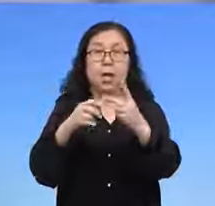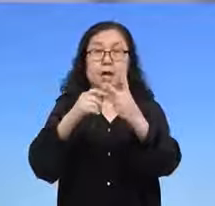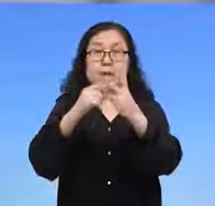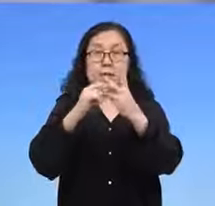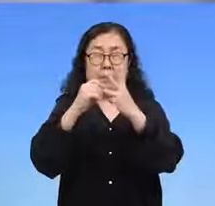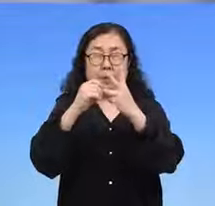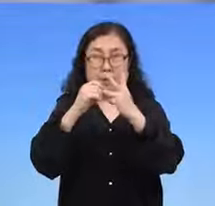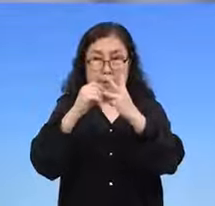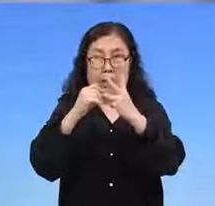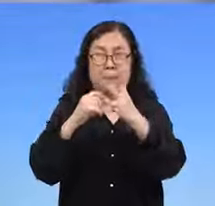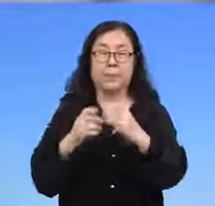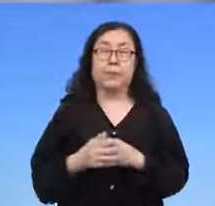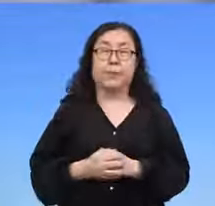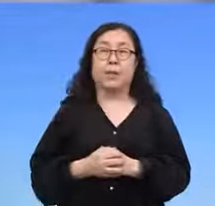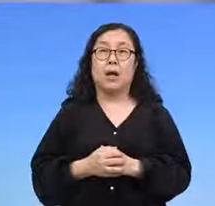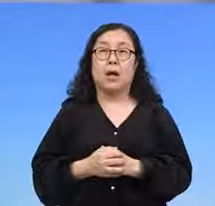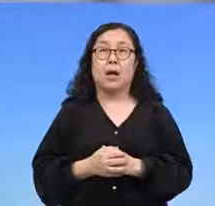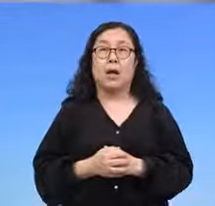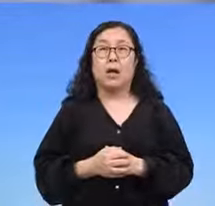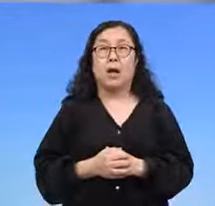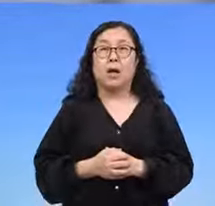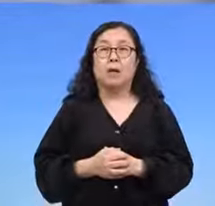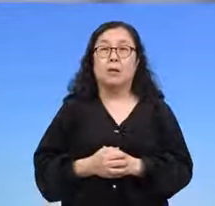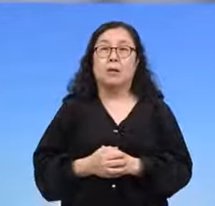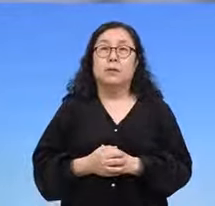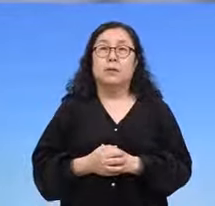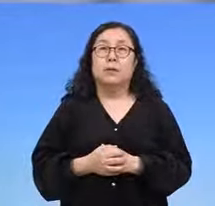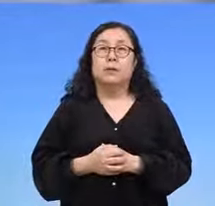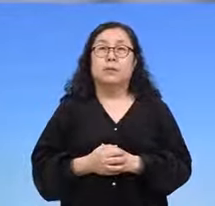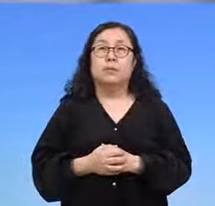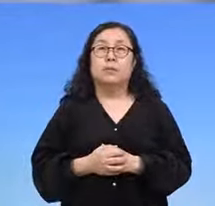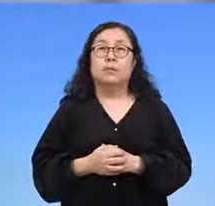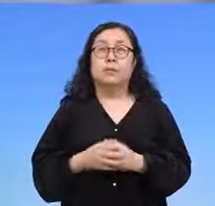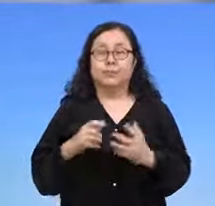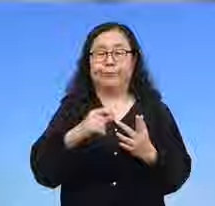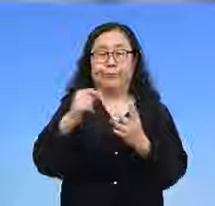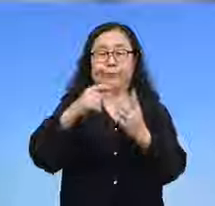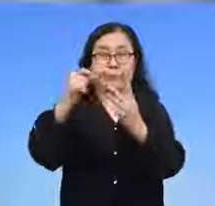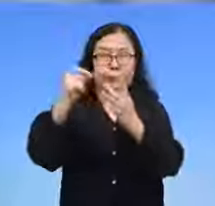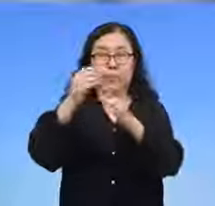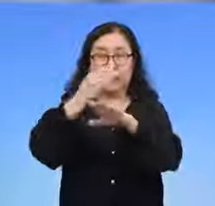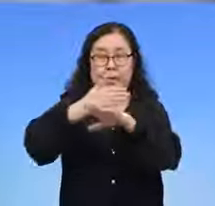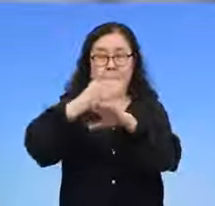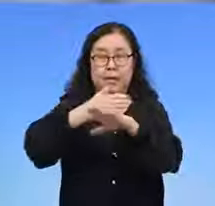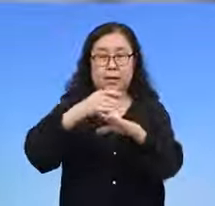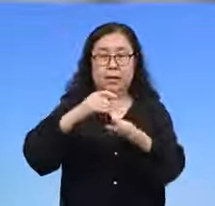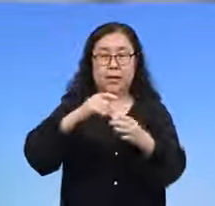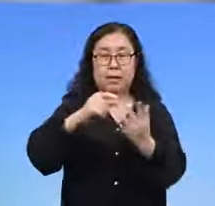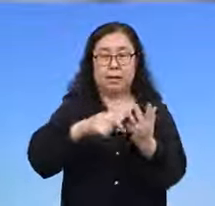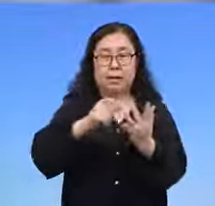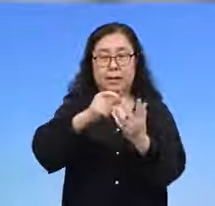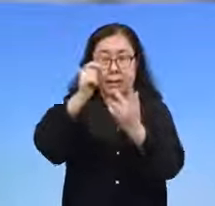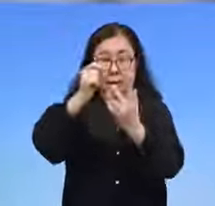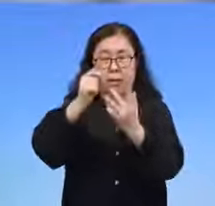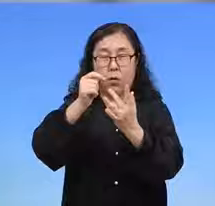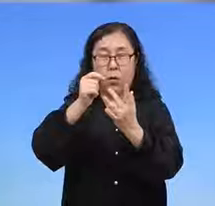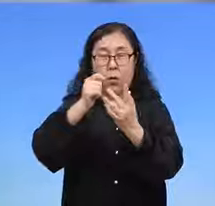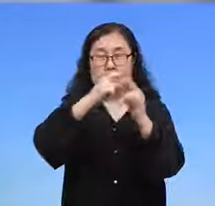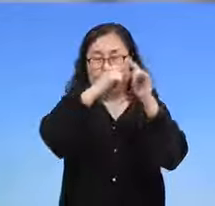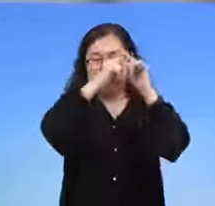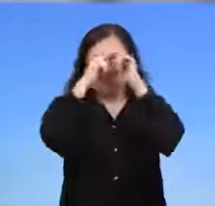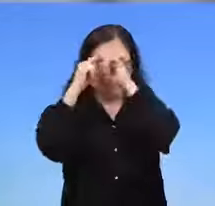우리가 본문에서 배워야 될 세 번째 메시지가 뭐냐면은 이렇게 그 선택적 감사를 택할 수 있고